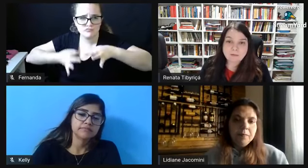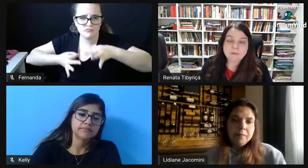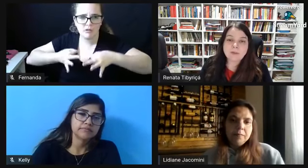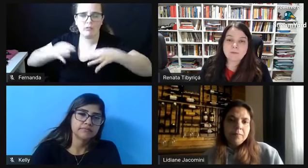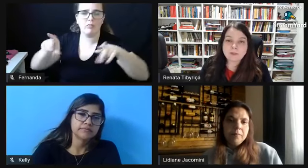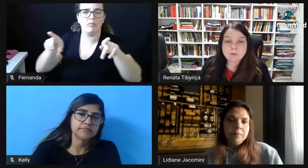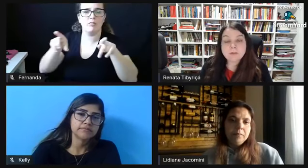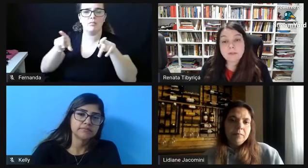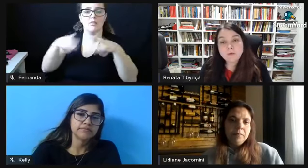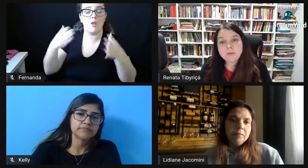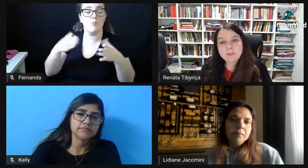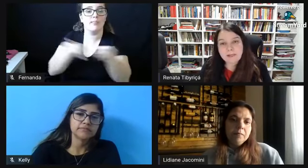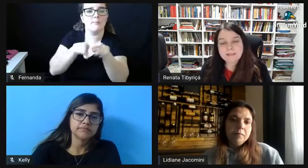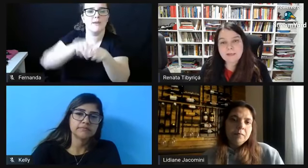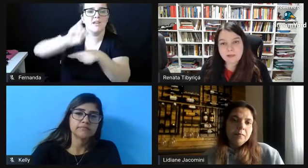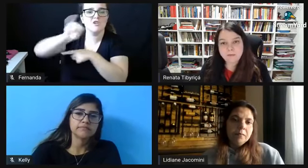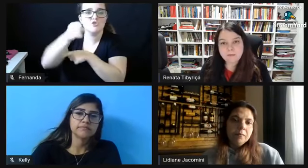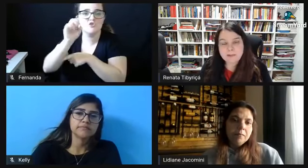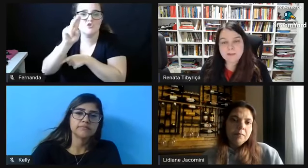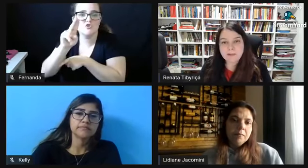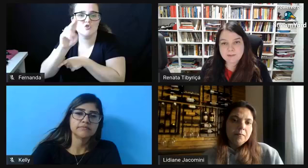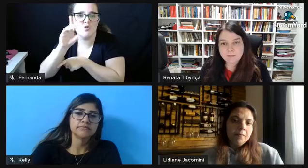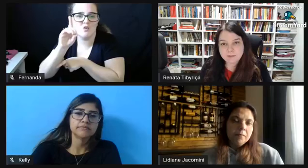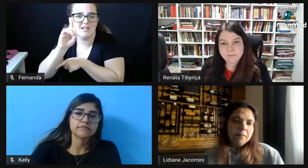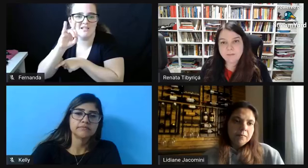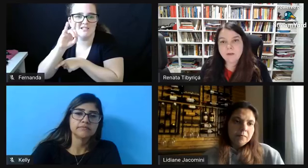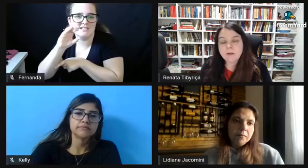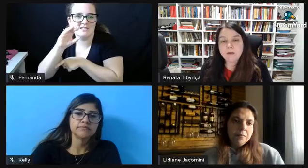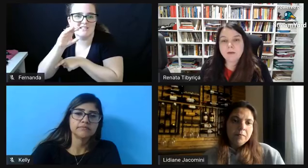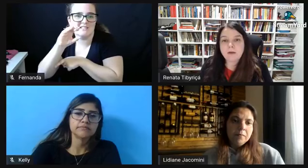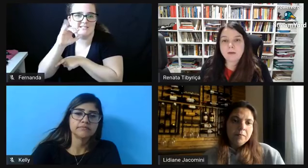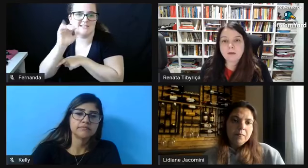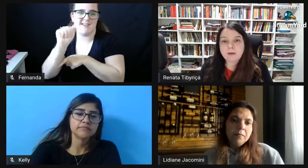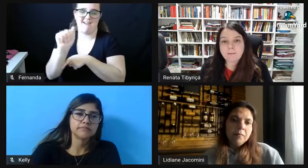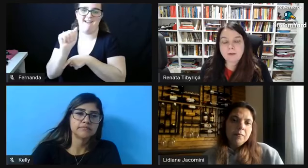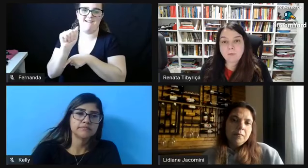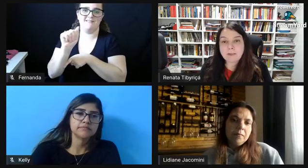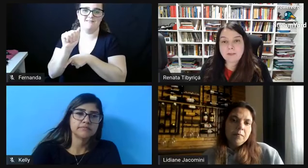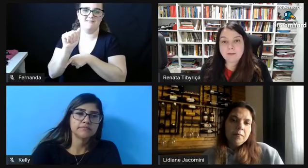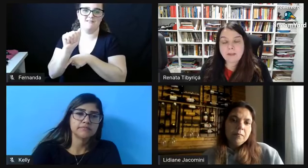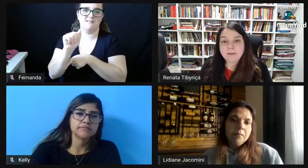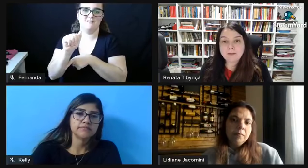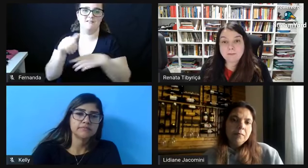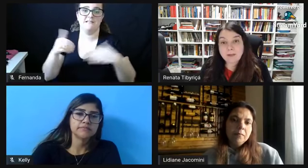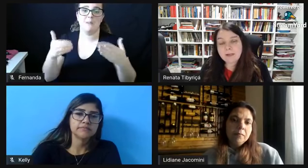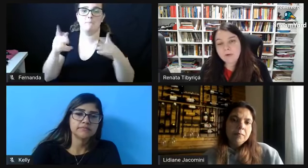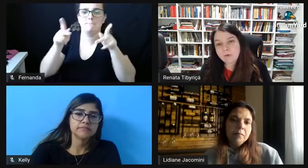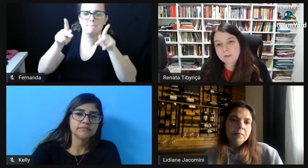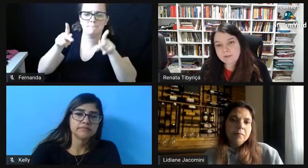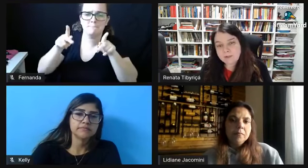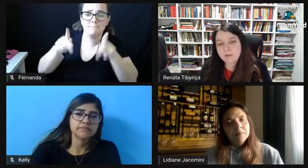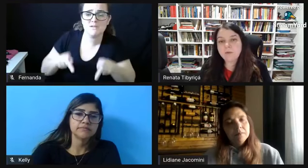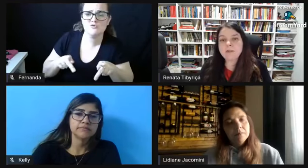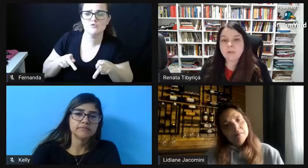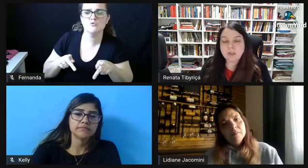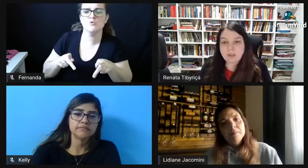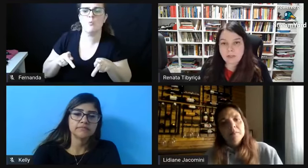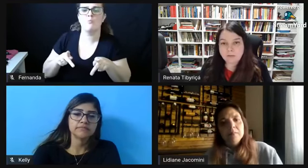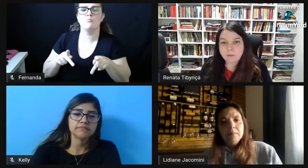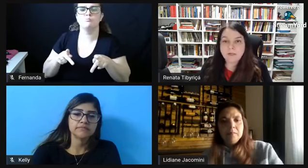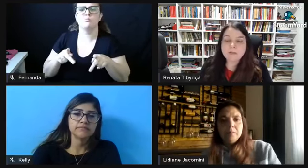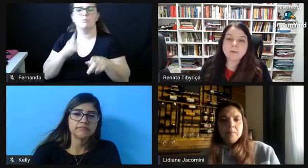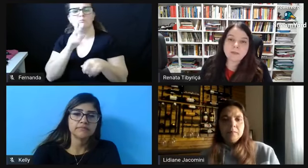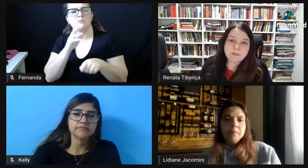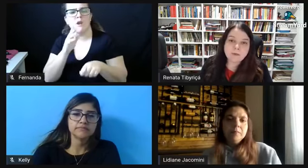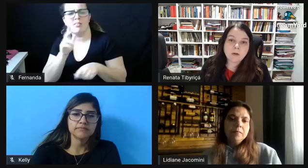judiciais, inclusive. As pessoas têm judicializado essa questão, para poder tentar ver reconhecido esse